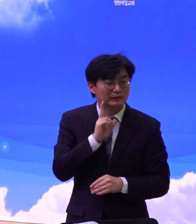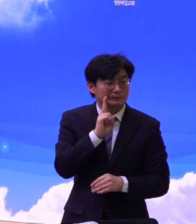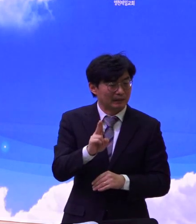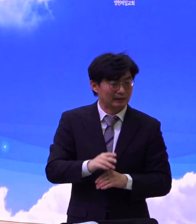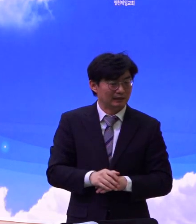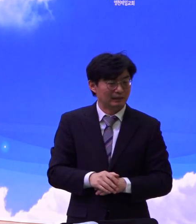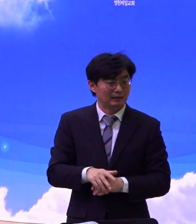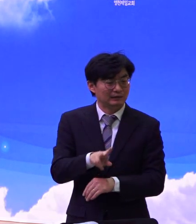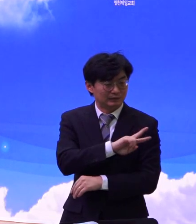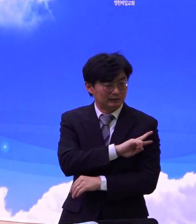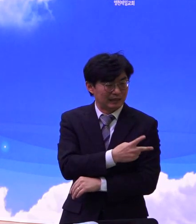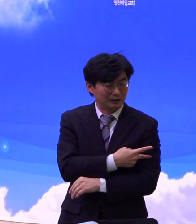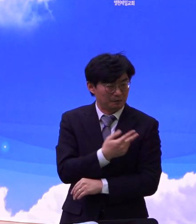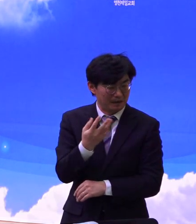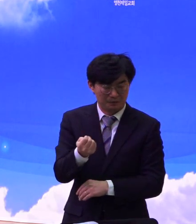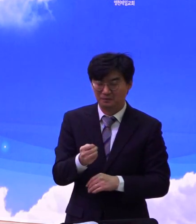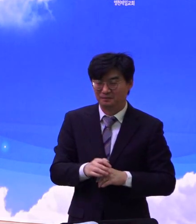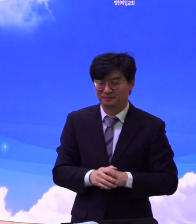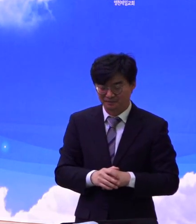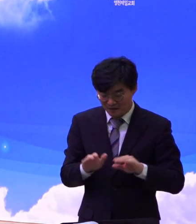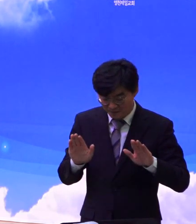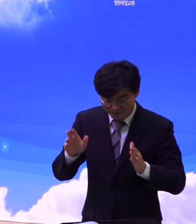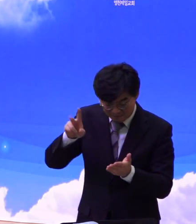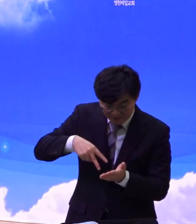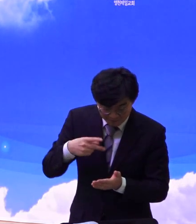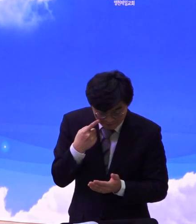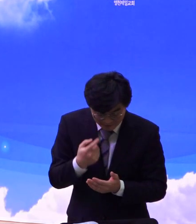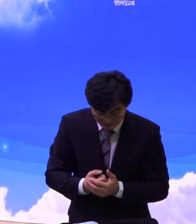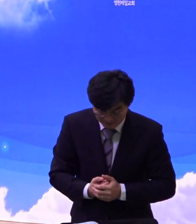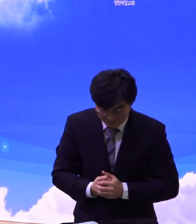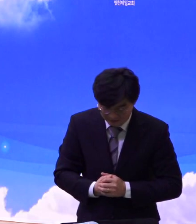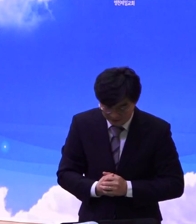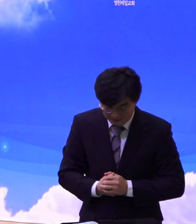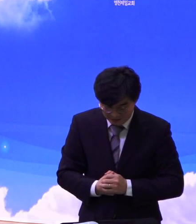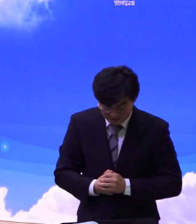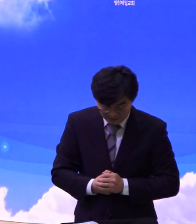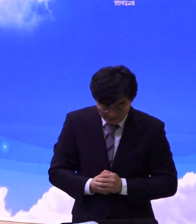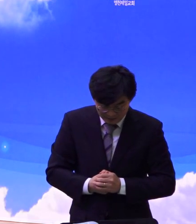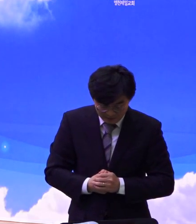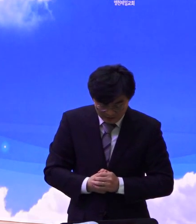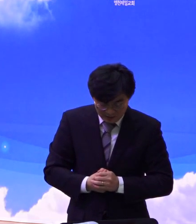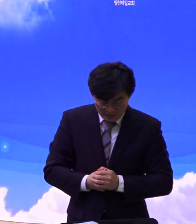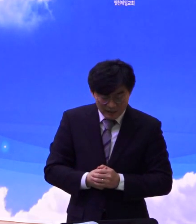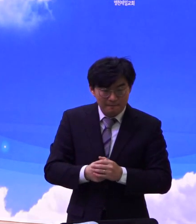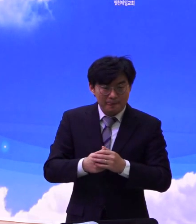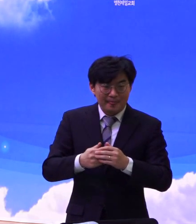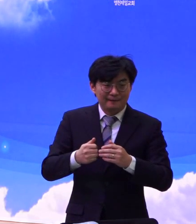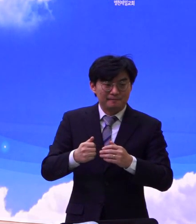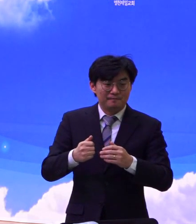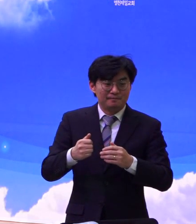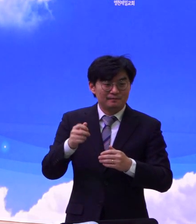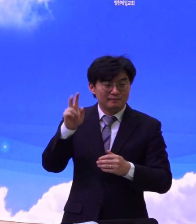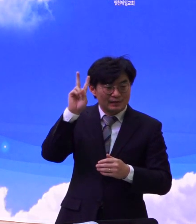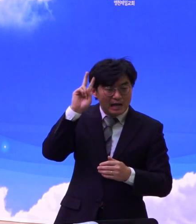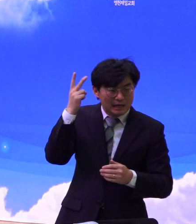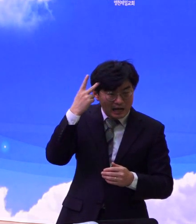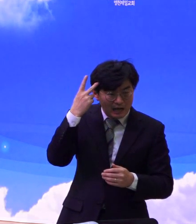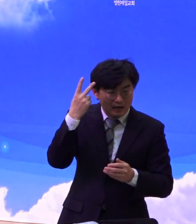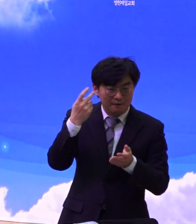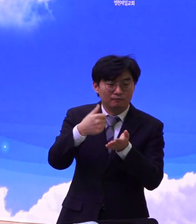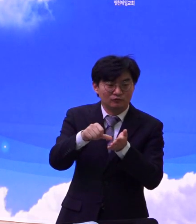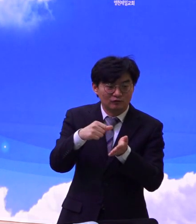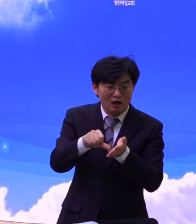아닙니다. 그런데 오늘 본문의 말씀을 통해서 보면 그것을 깨뜨리고 부숴버려야만 새로운 시대가 열린다고